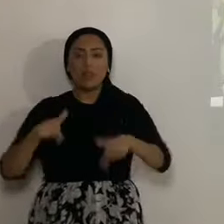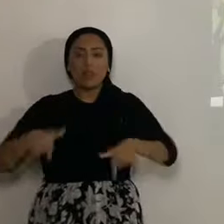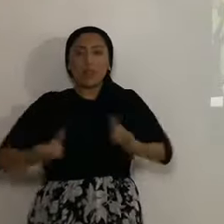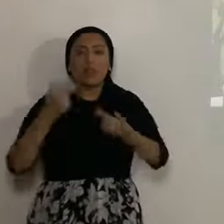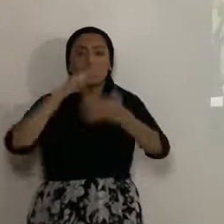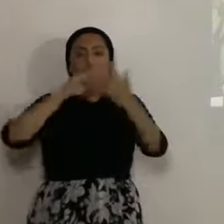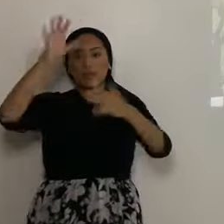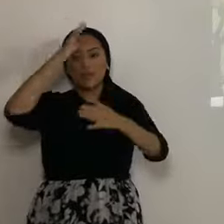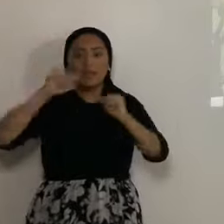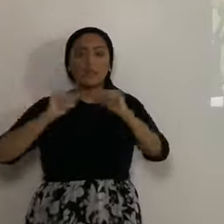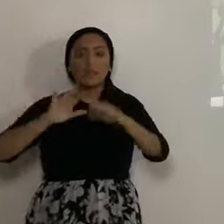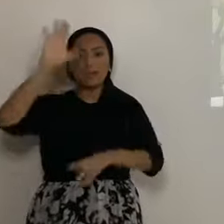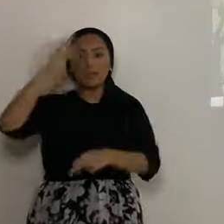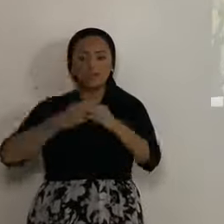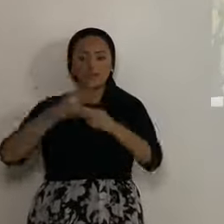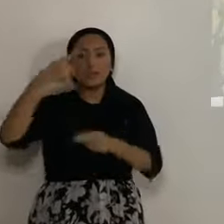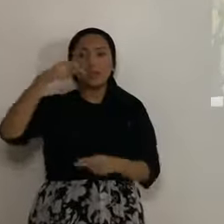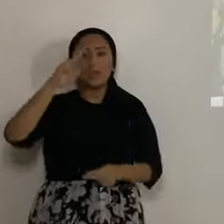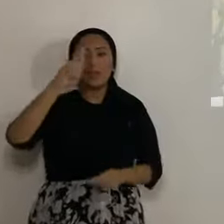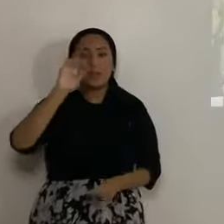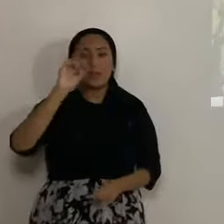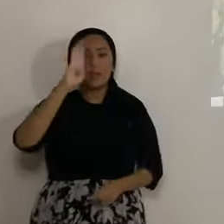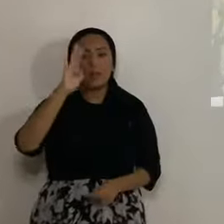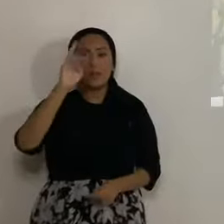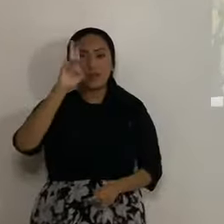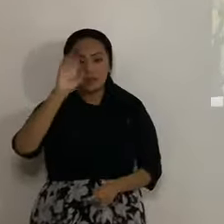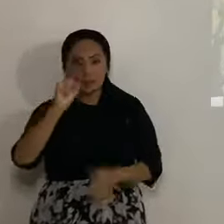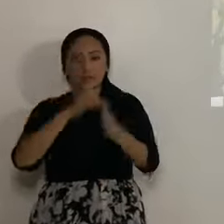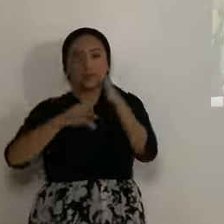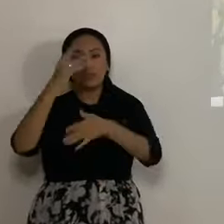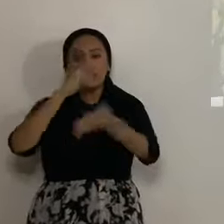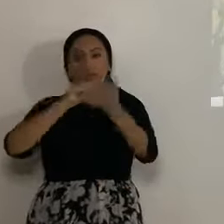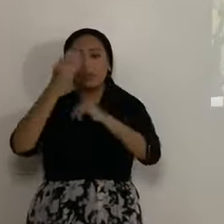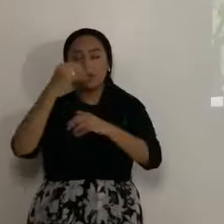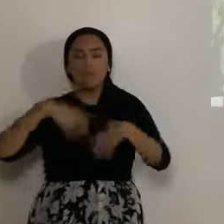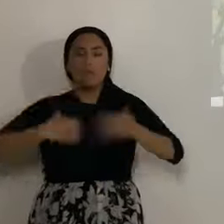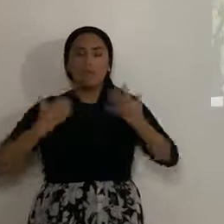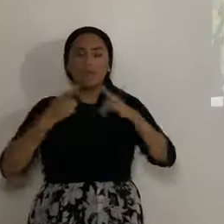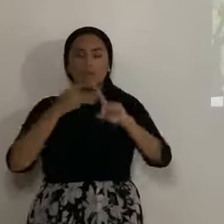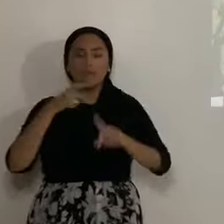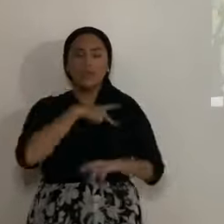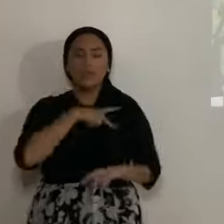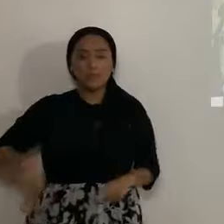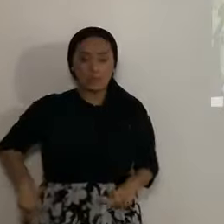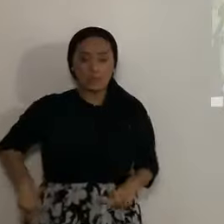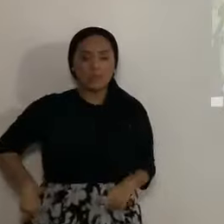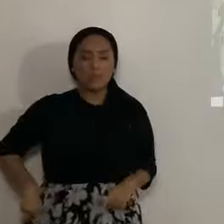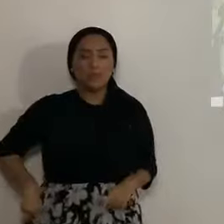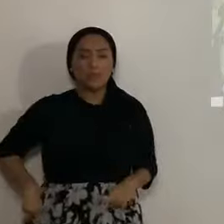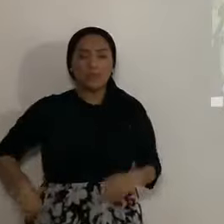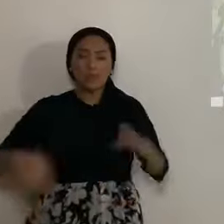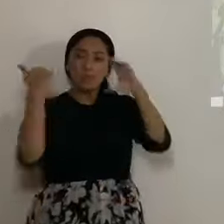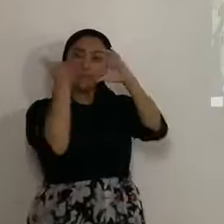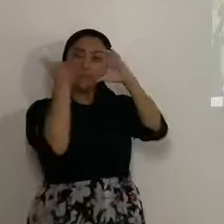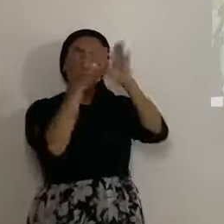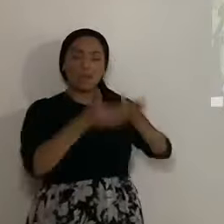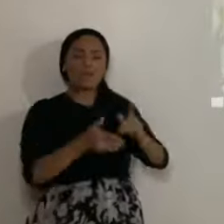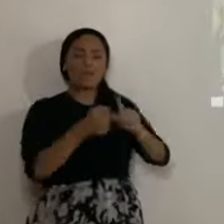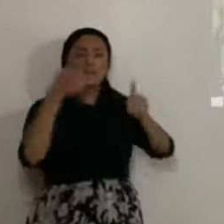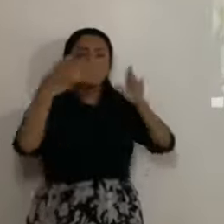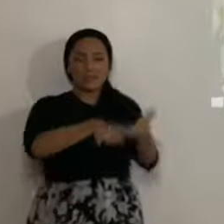Eterno, bendito es su nombre, por Proverbios 16, 14, la ira del Rey, es mensajero de qué, de